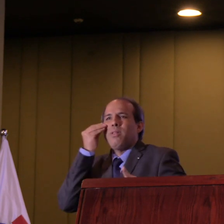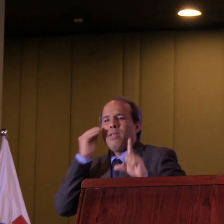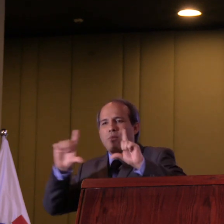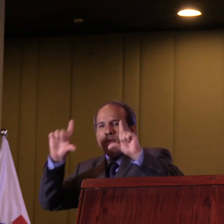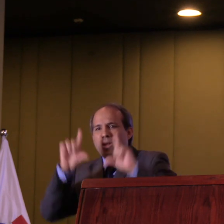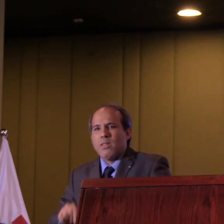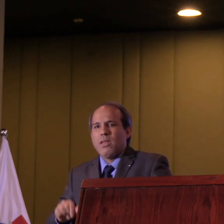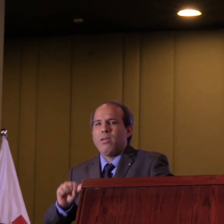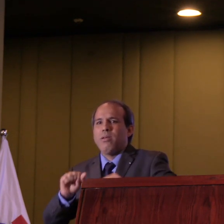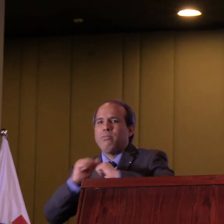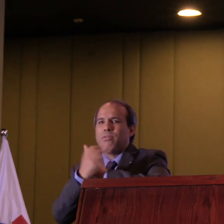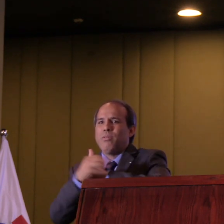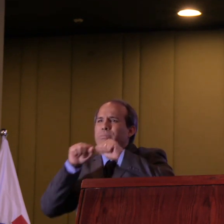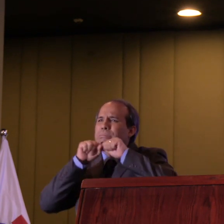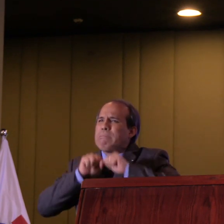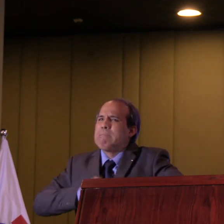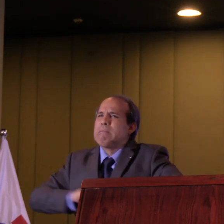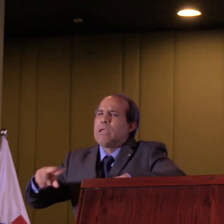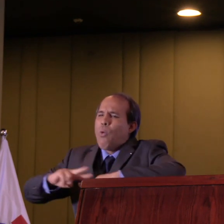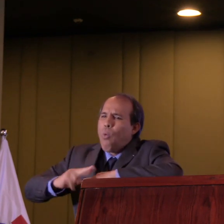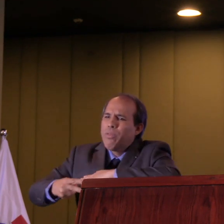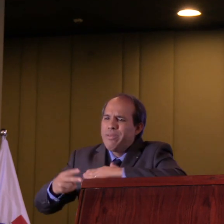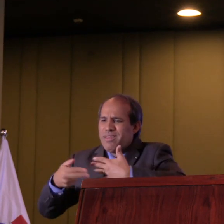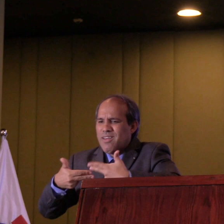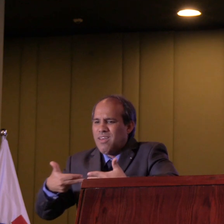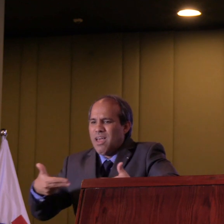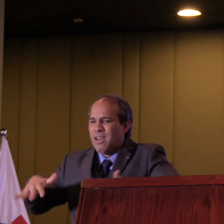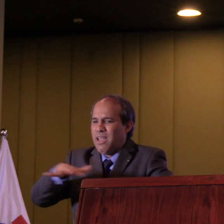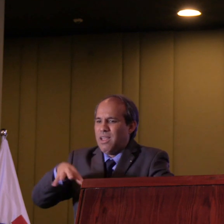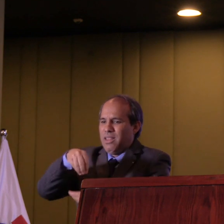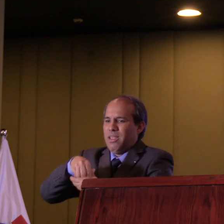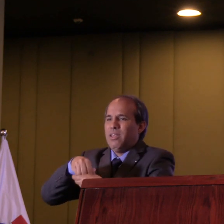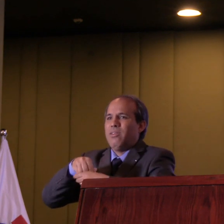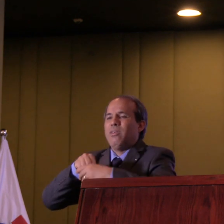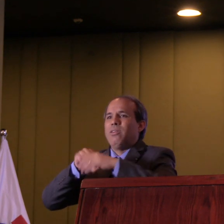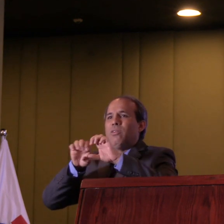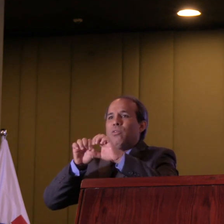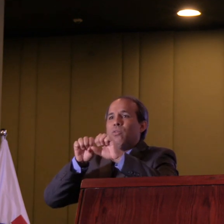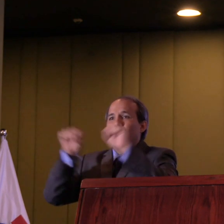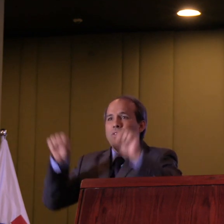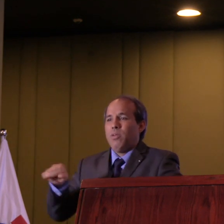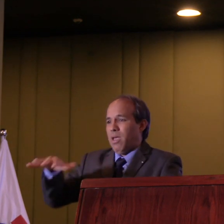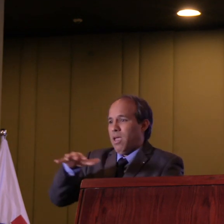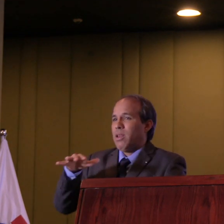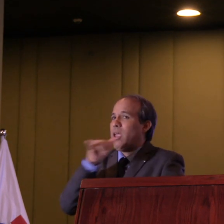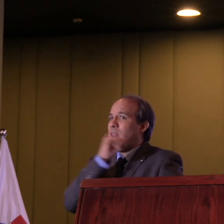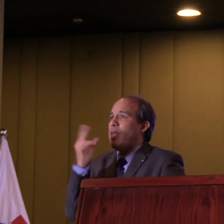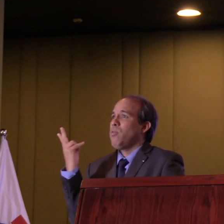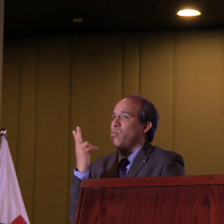da pandemia de Covid-19 no setor elétrico de ambos os países. Por